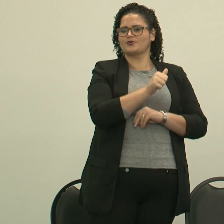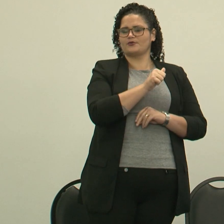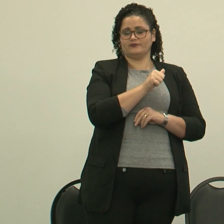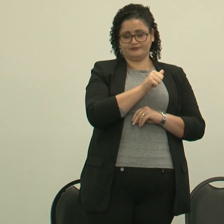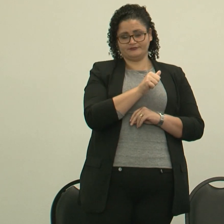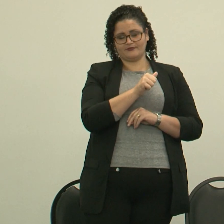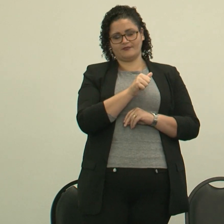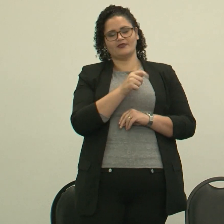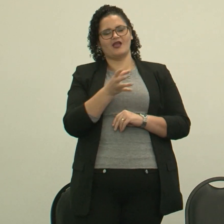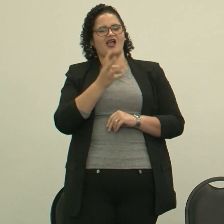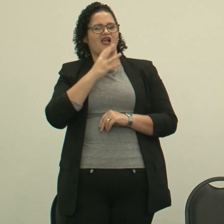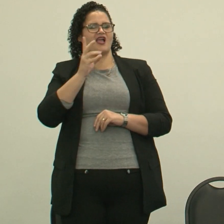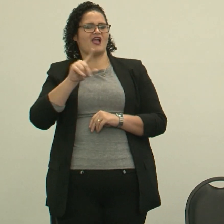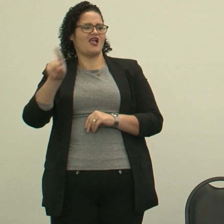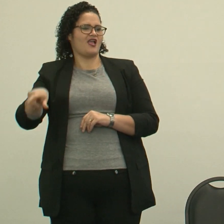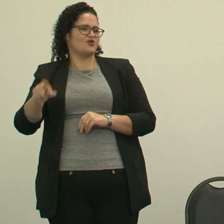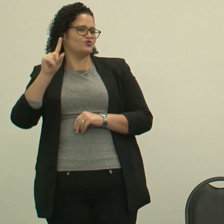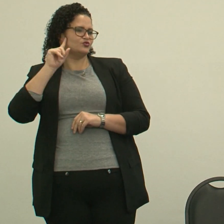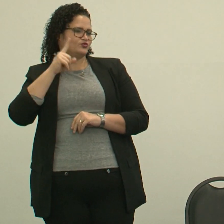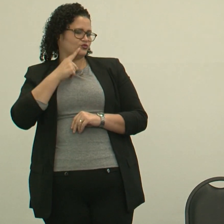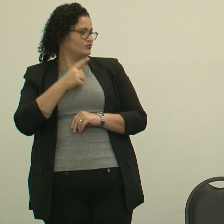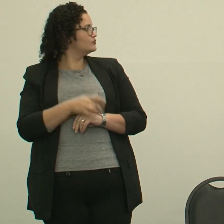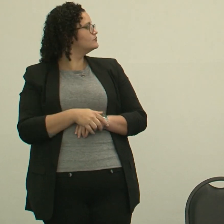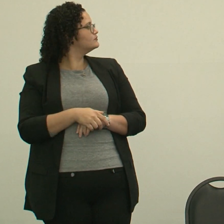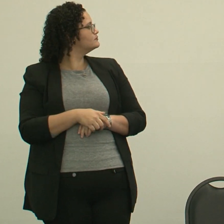devolutiva. Essa foi a primeira tirinha.